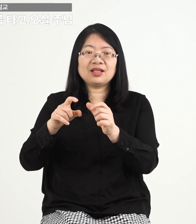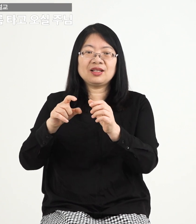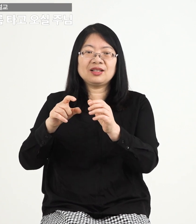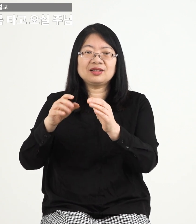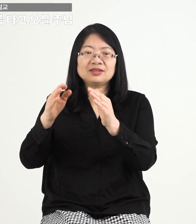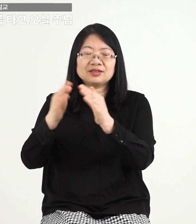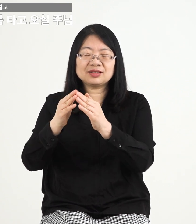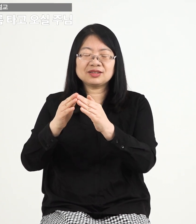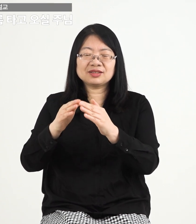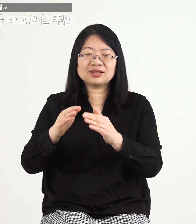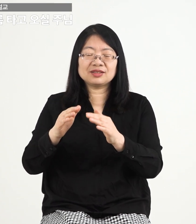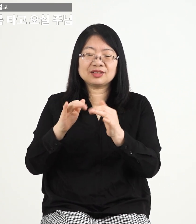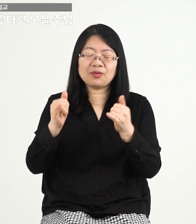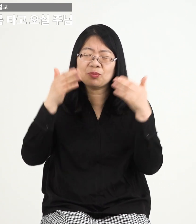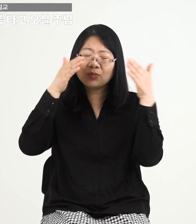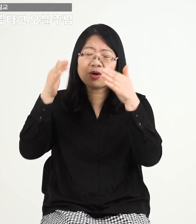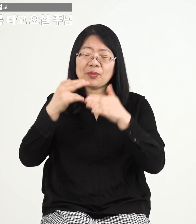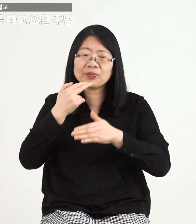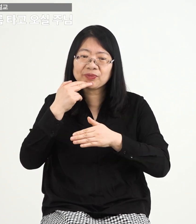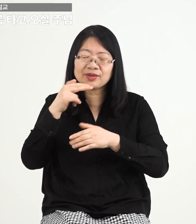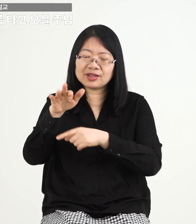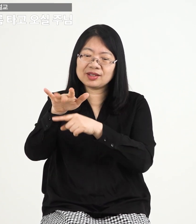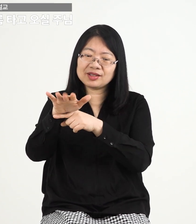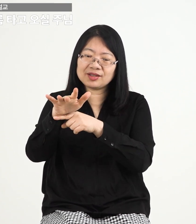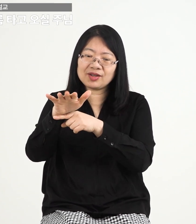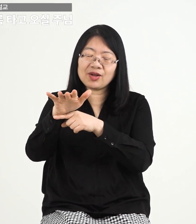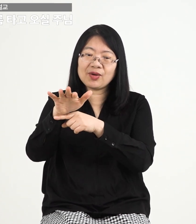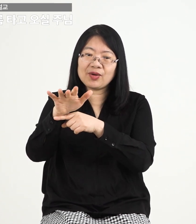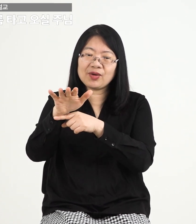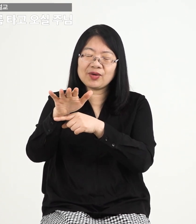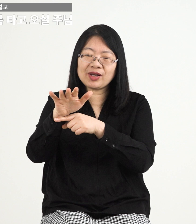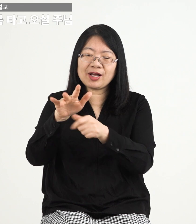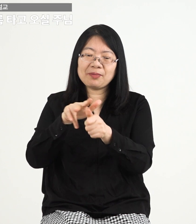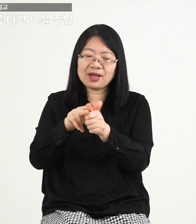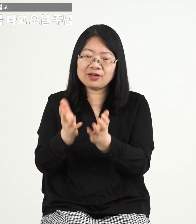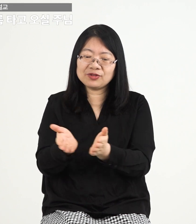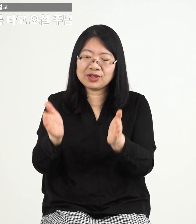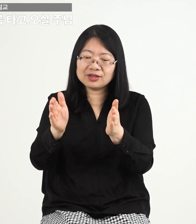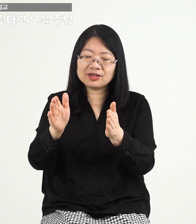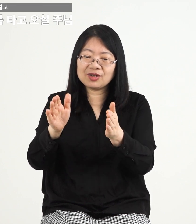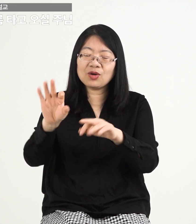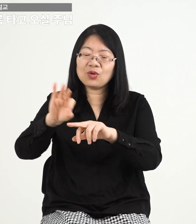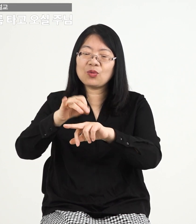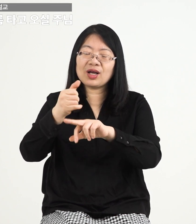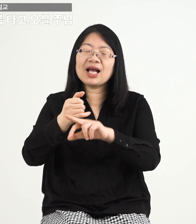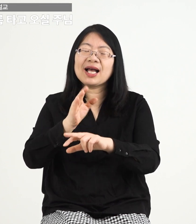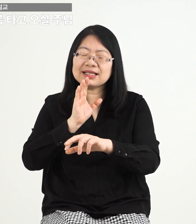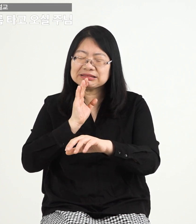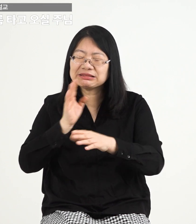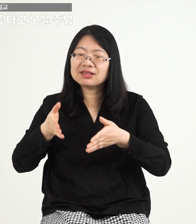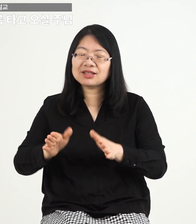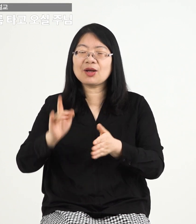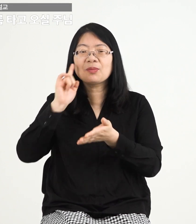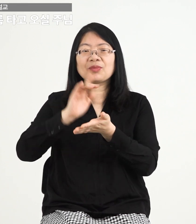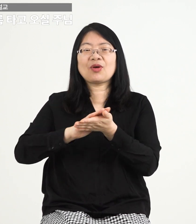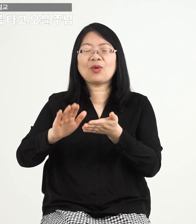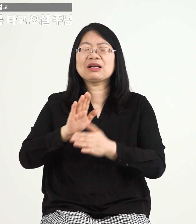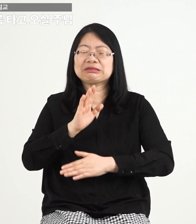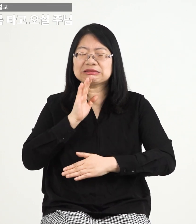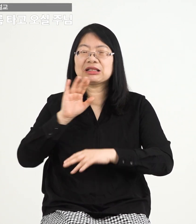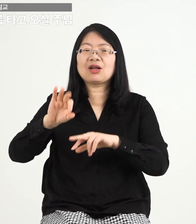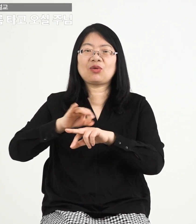없는 시골 구유에서 왕이 나시죠. 평화의 왕이